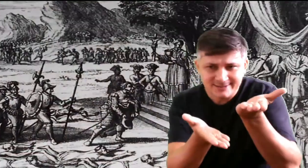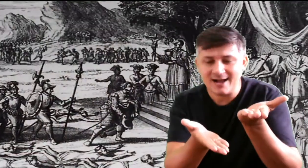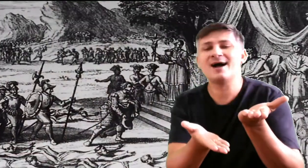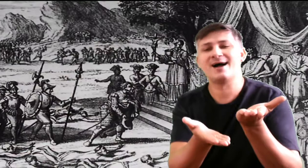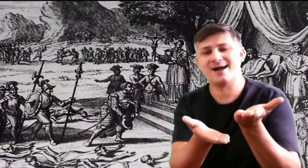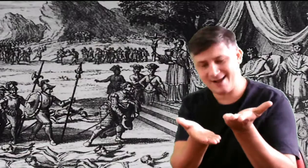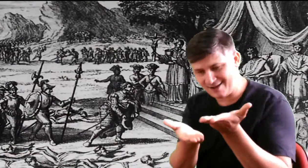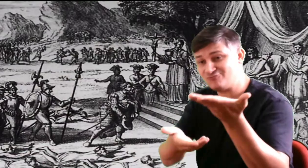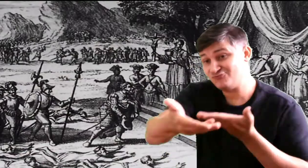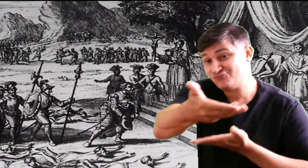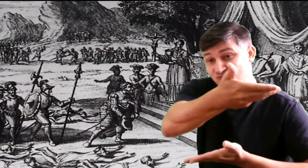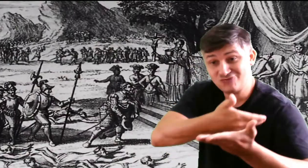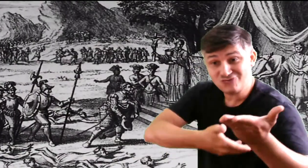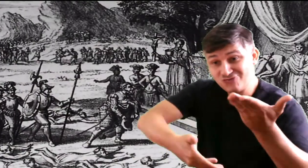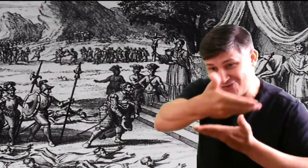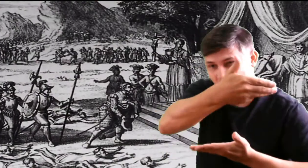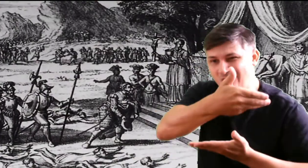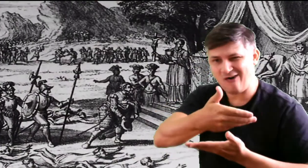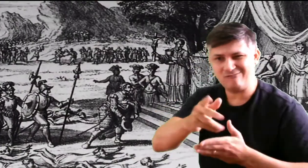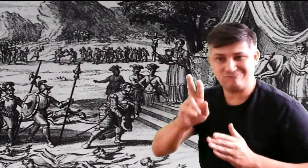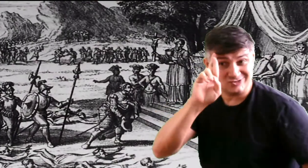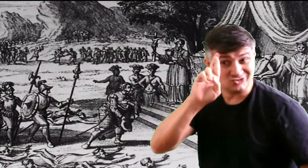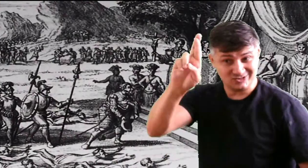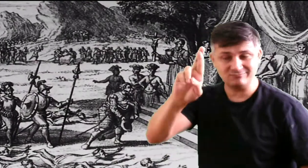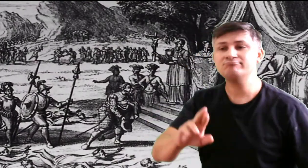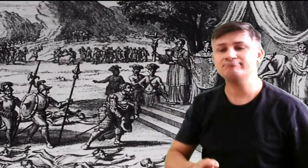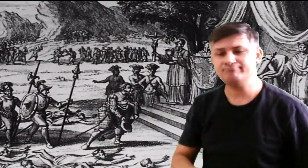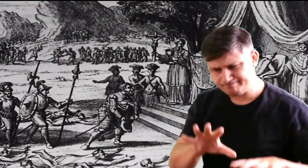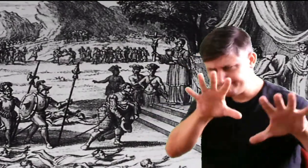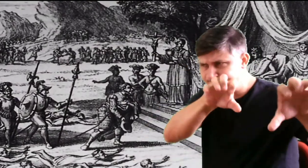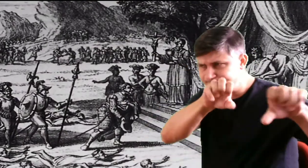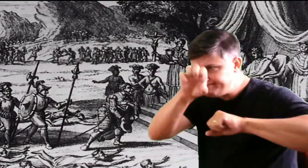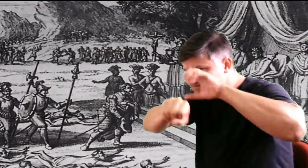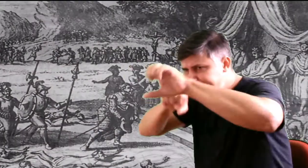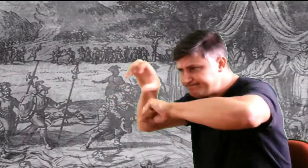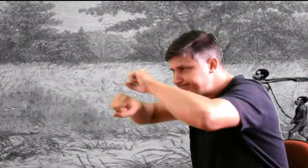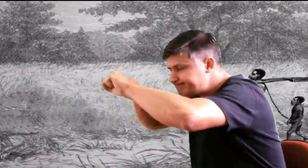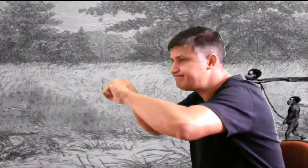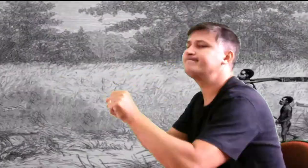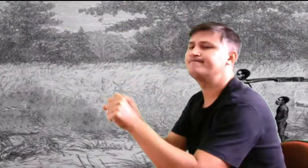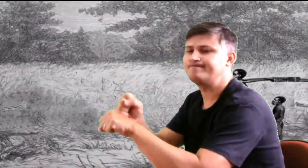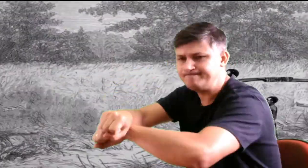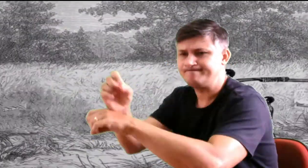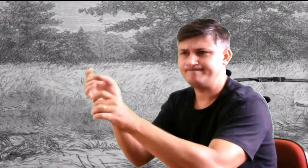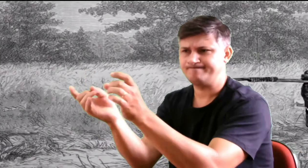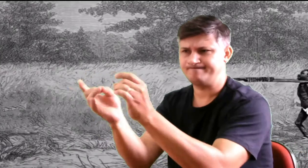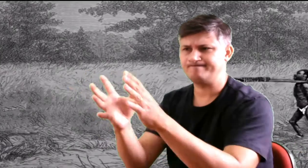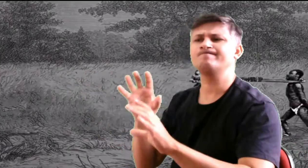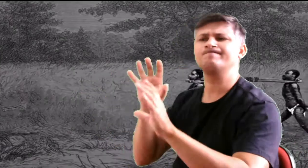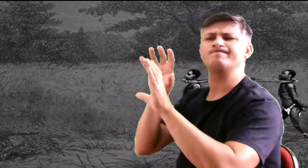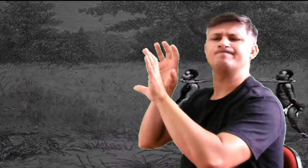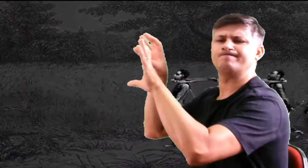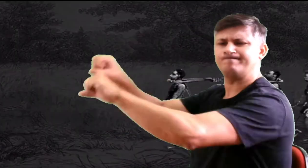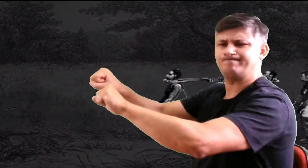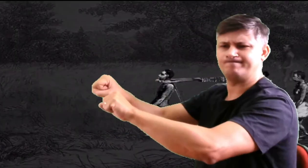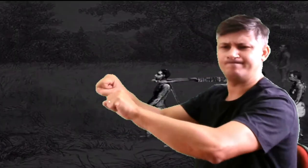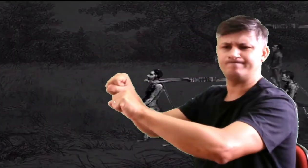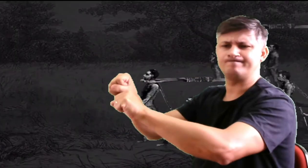Vários povos e reinos africanos participavam do comércio de escravos. Os cativos eram capturados no interior do continente